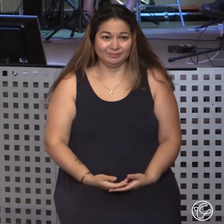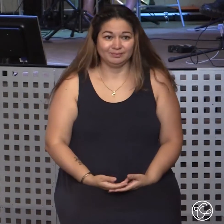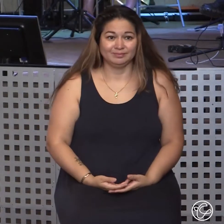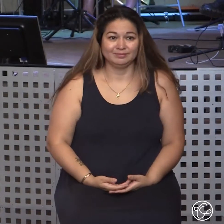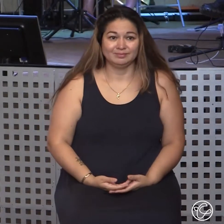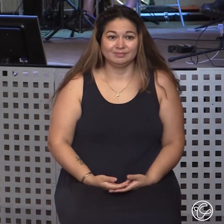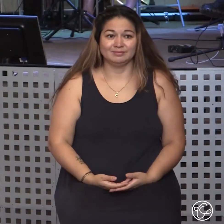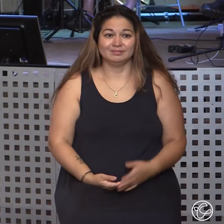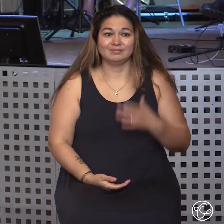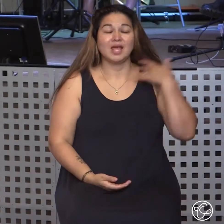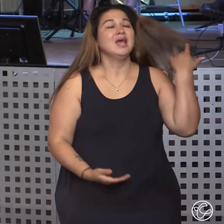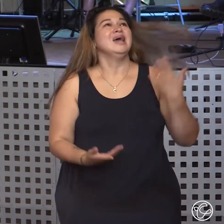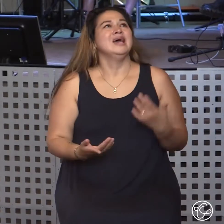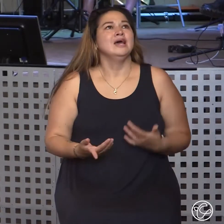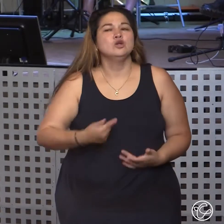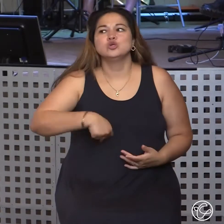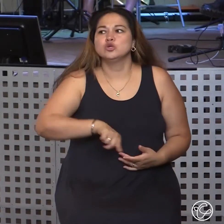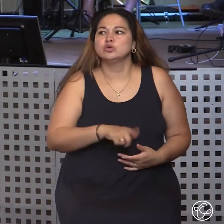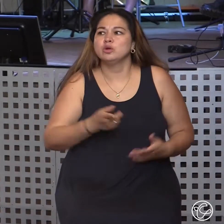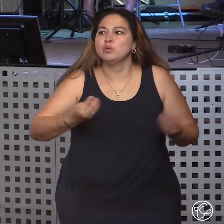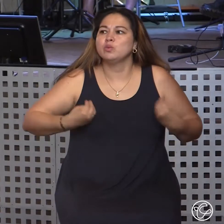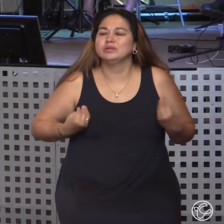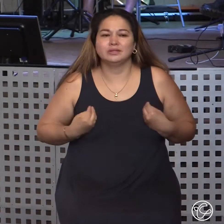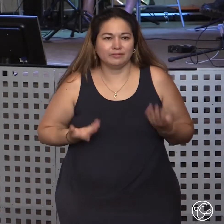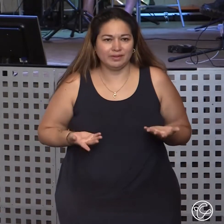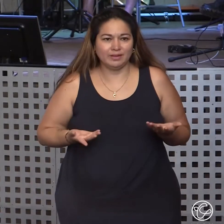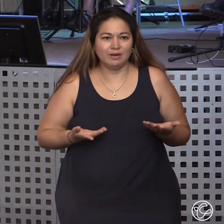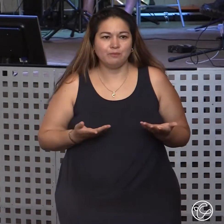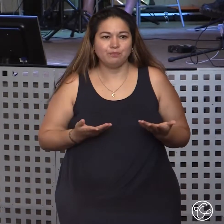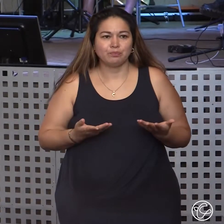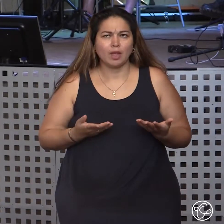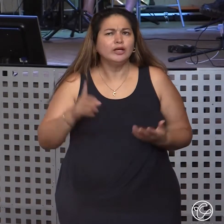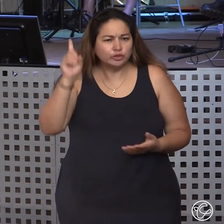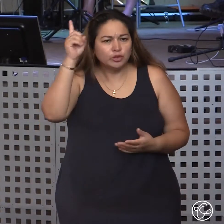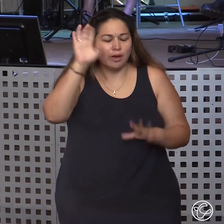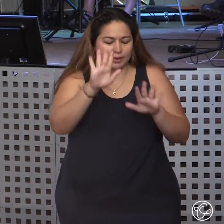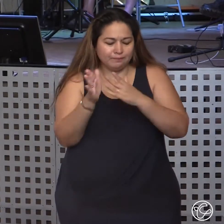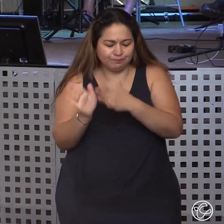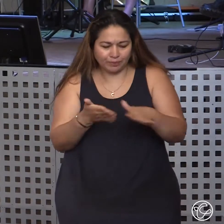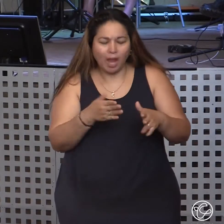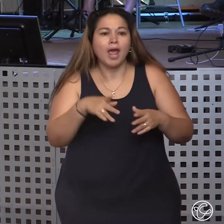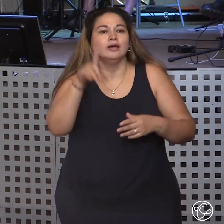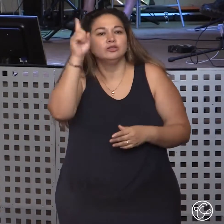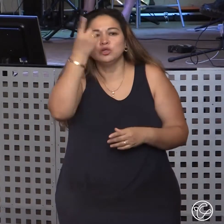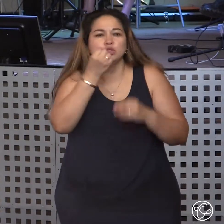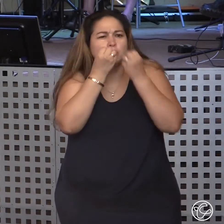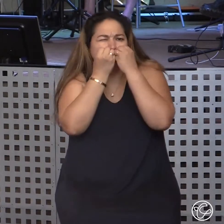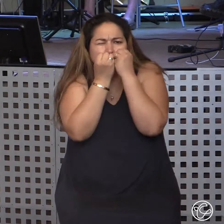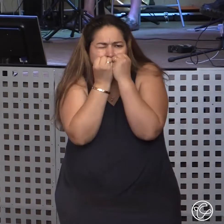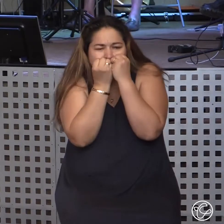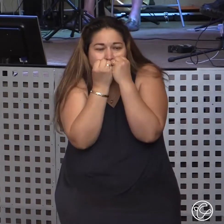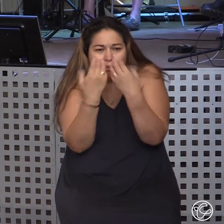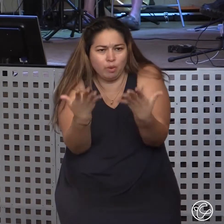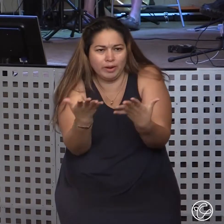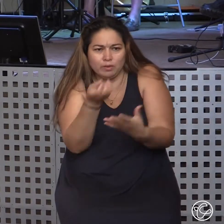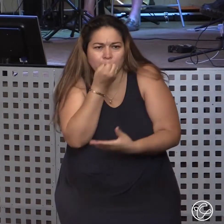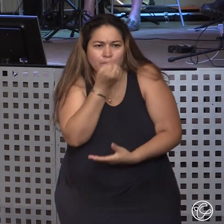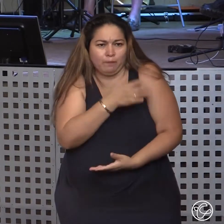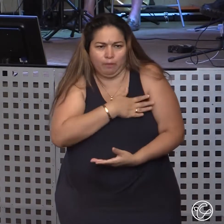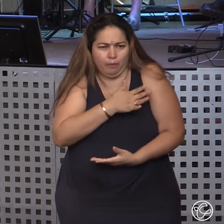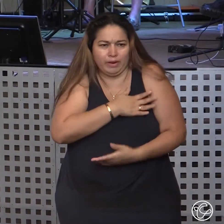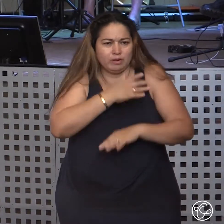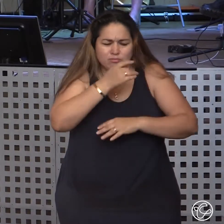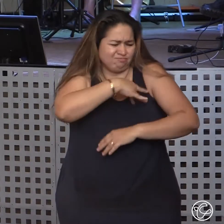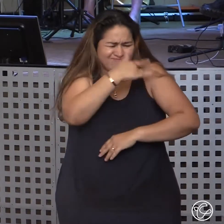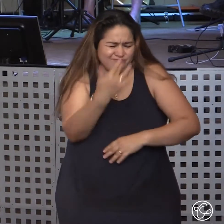de Dios. Dios es mucho más generoso que lo que tú y yo hemos sembrado en todos estos años de